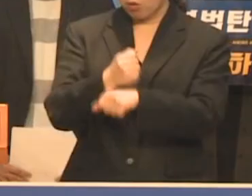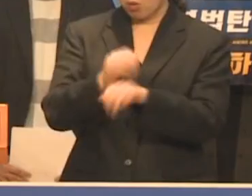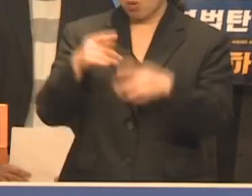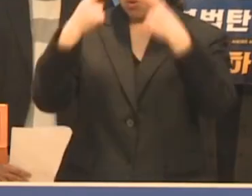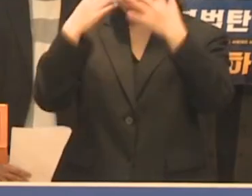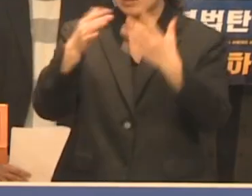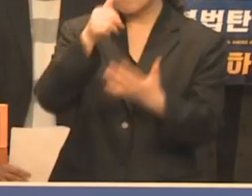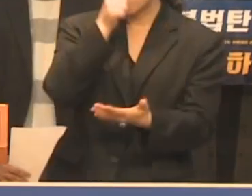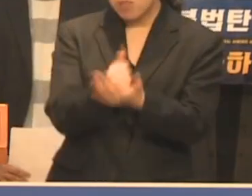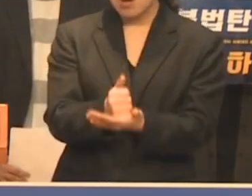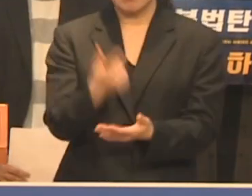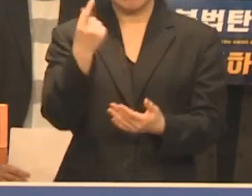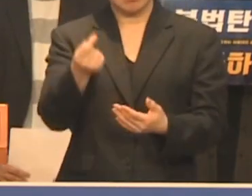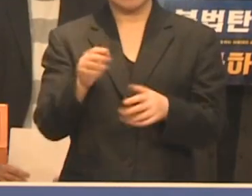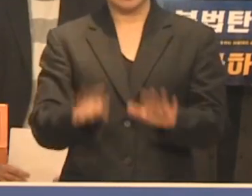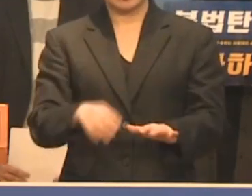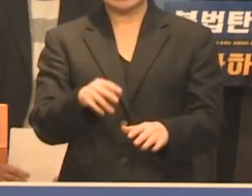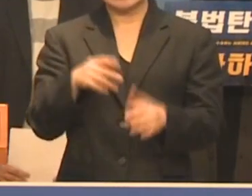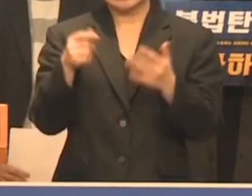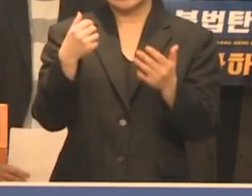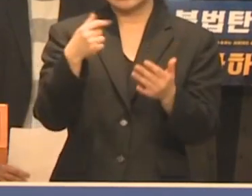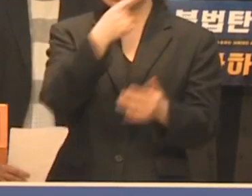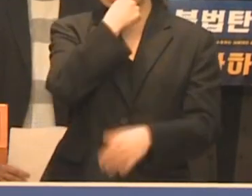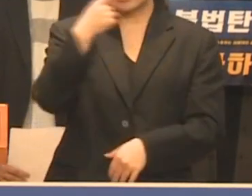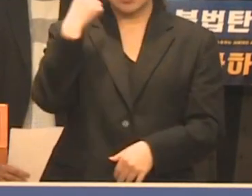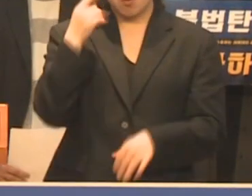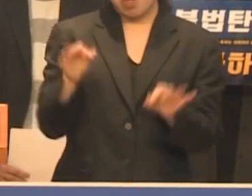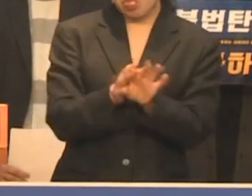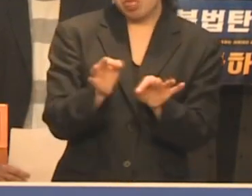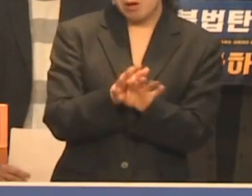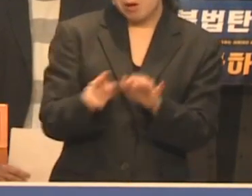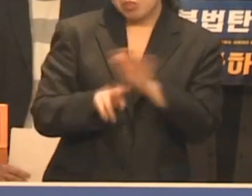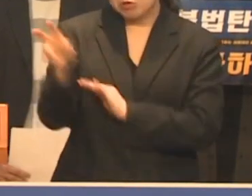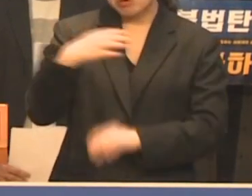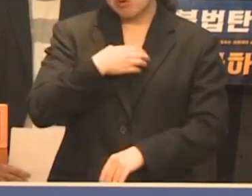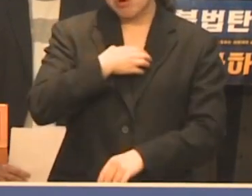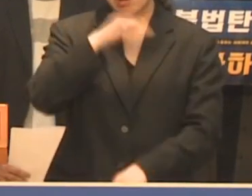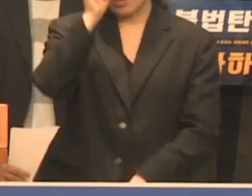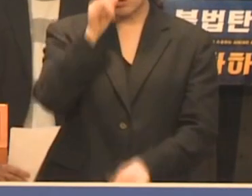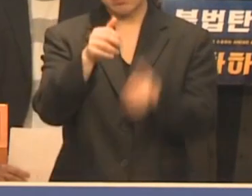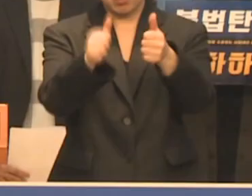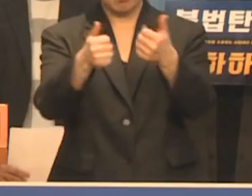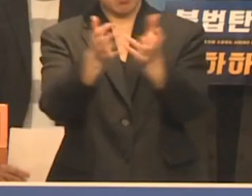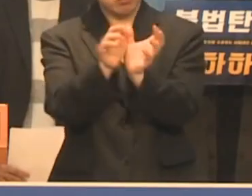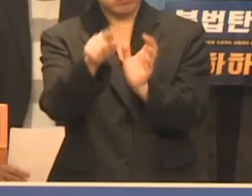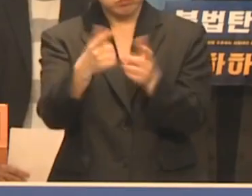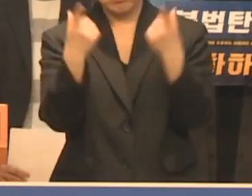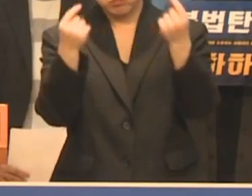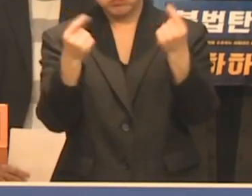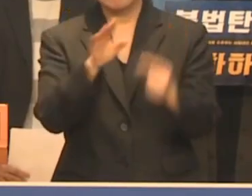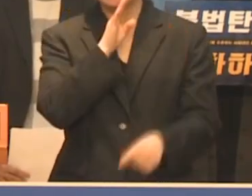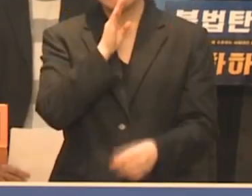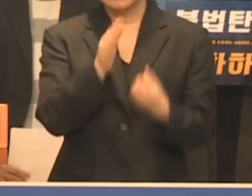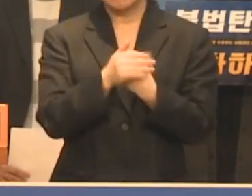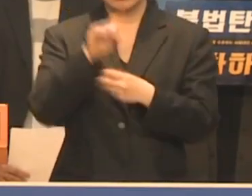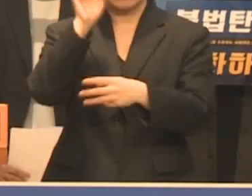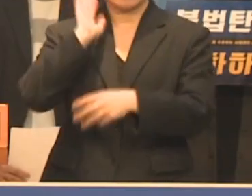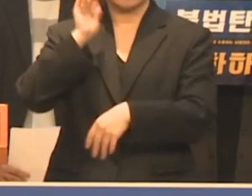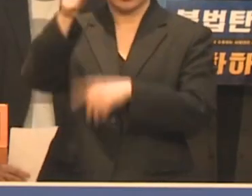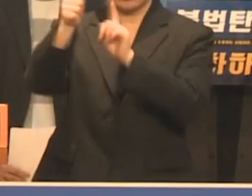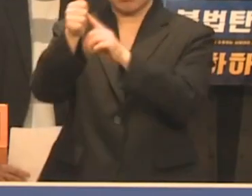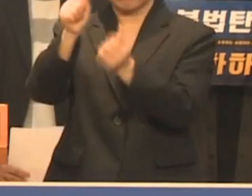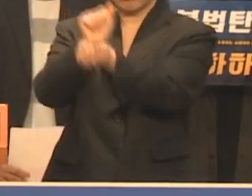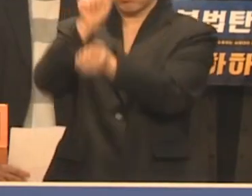확신범으로 지칭하고 증거인멸과 재범 및 도주 우려를 주장했으며 법원도 증거인멸의 우려가 있다며 대통령에